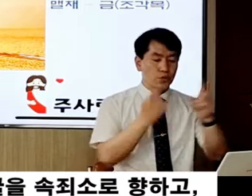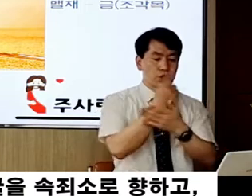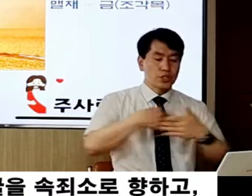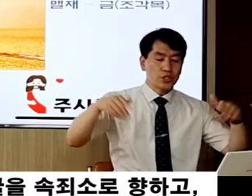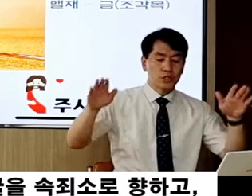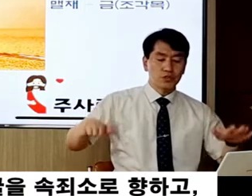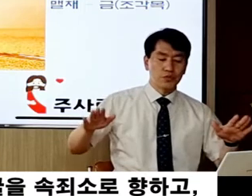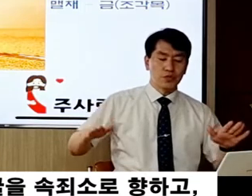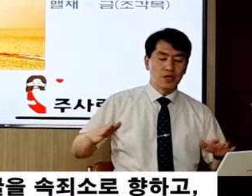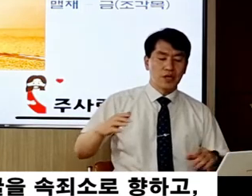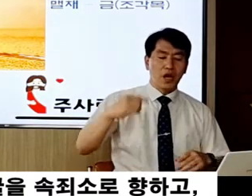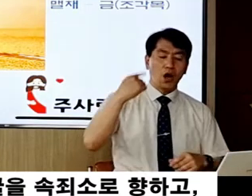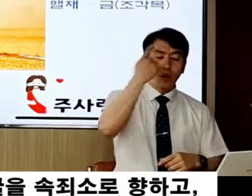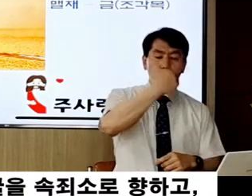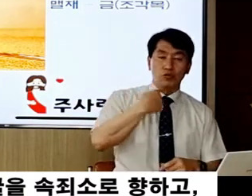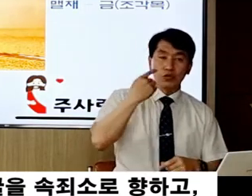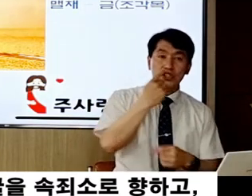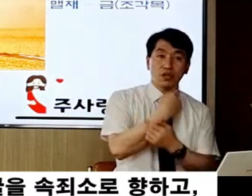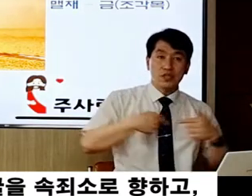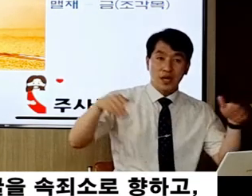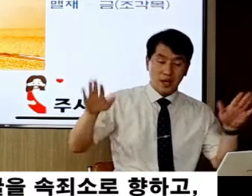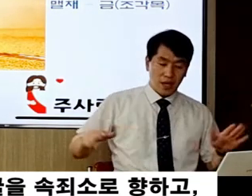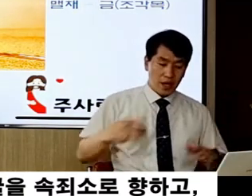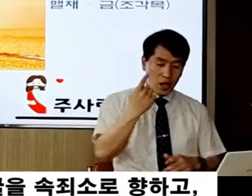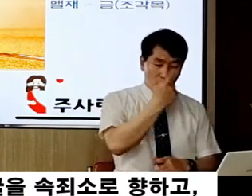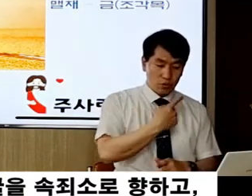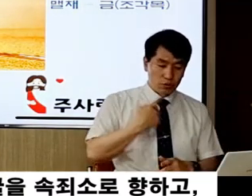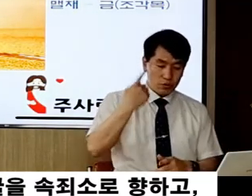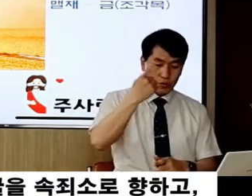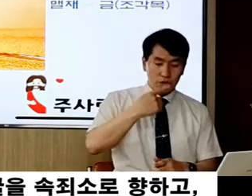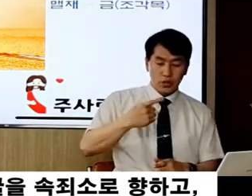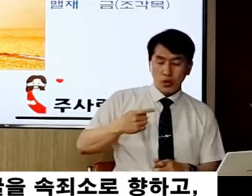두 그룹을 천사의 얼굴을